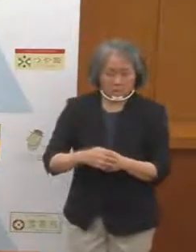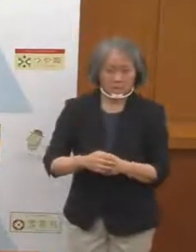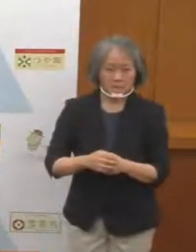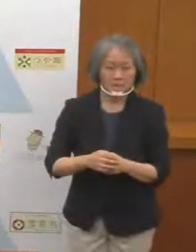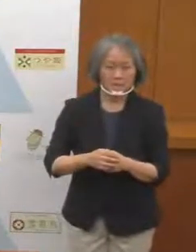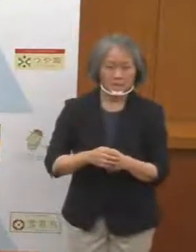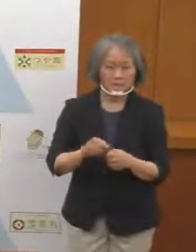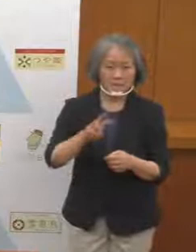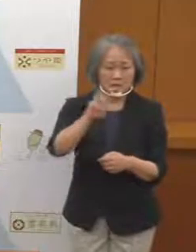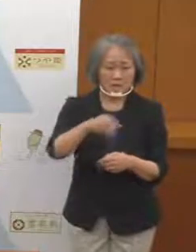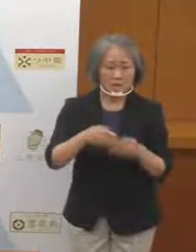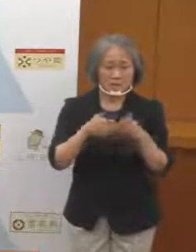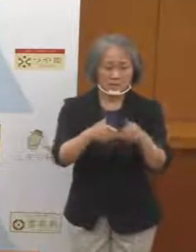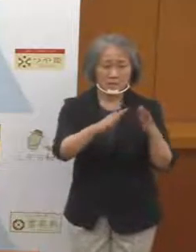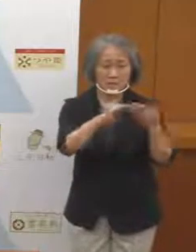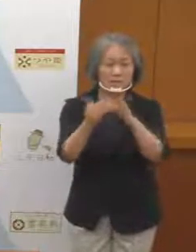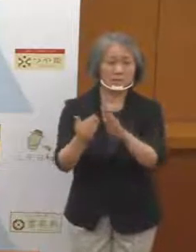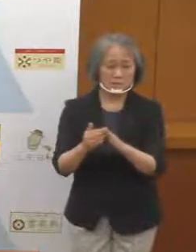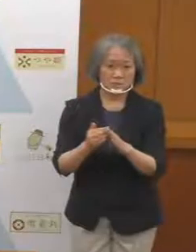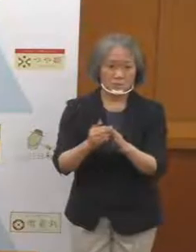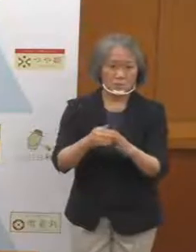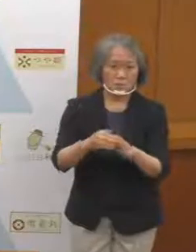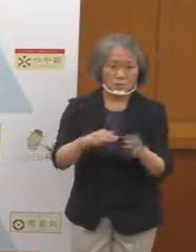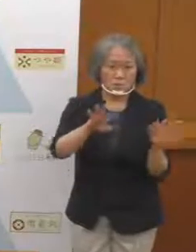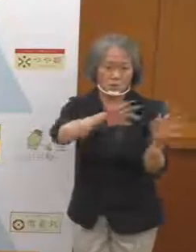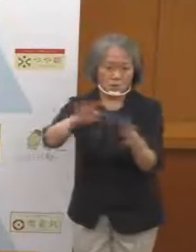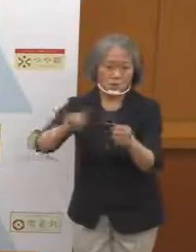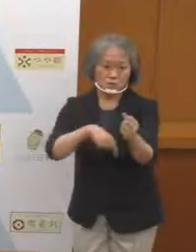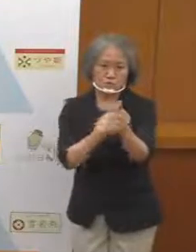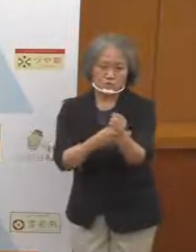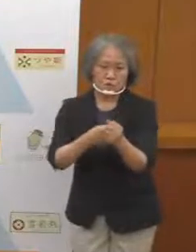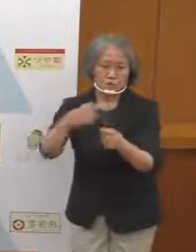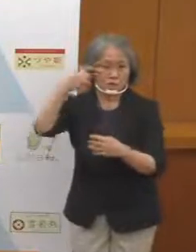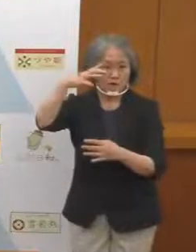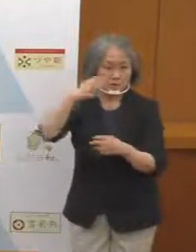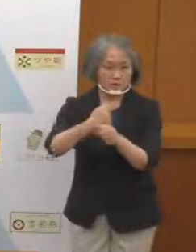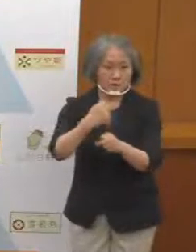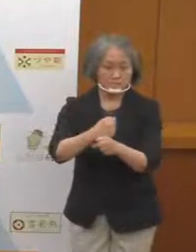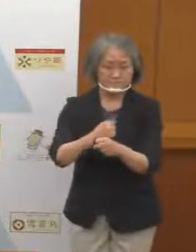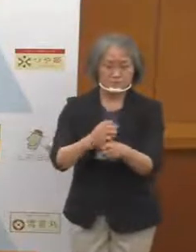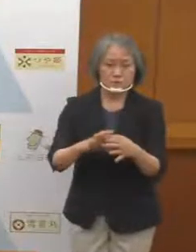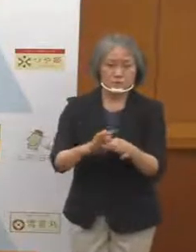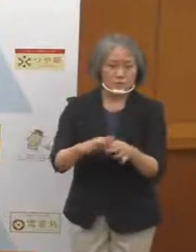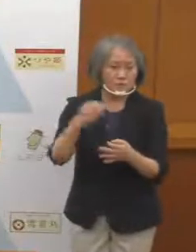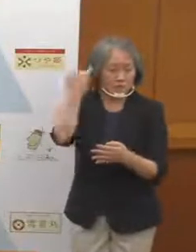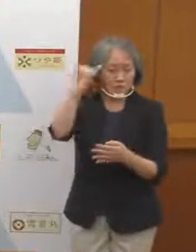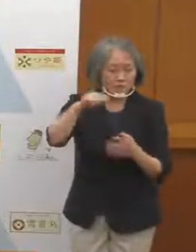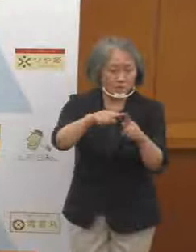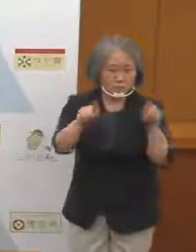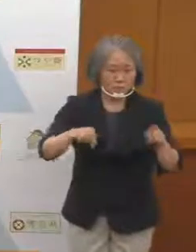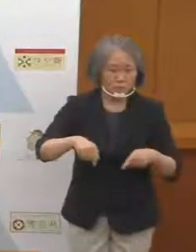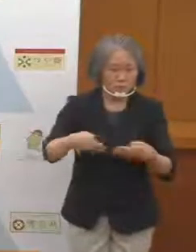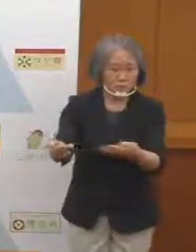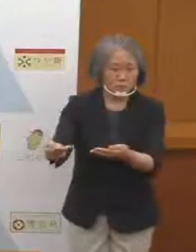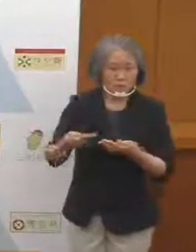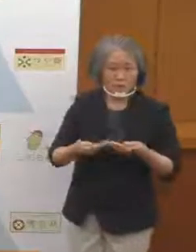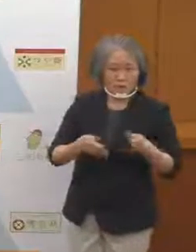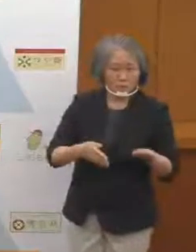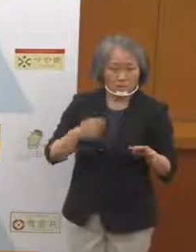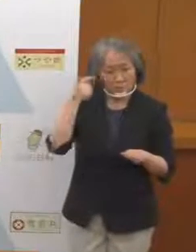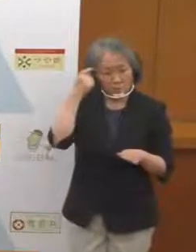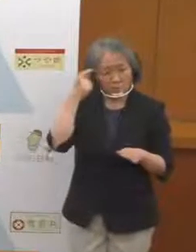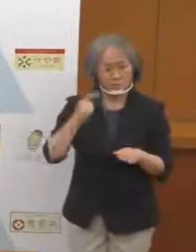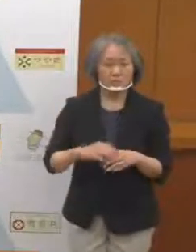か崎町の風力発電について要望意見書が提出されたと思います8正反対という